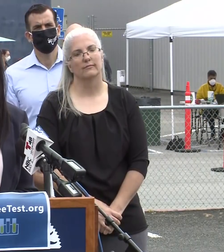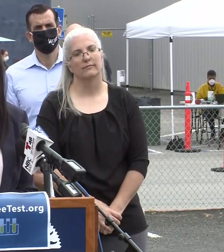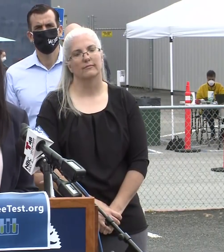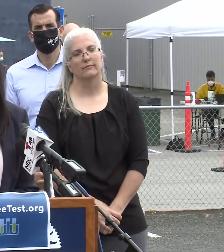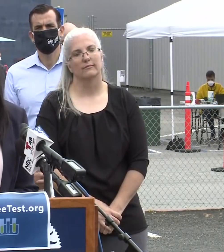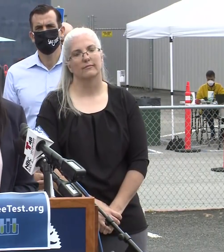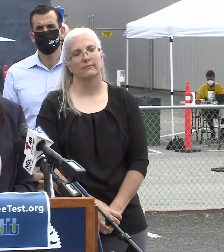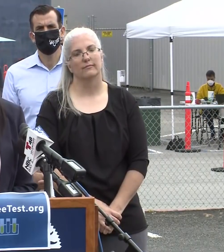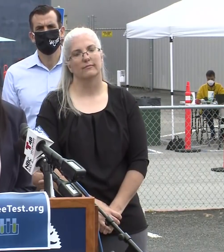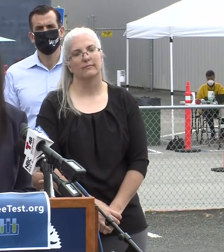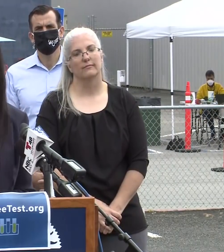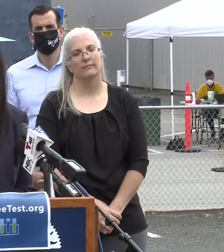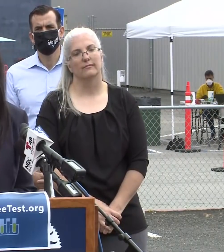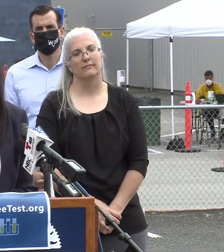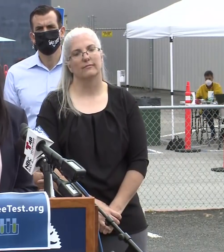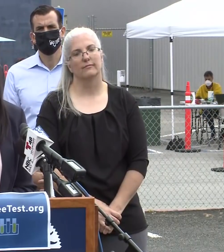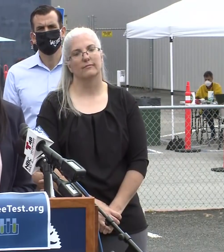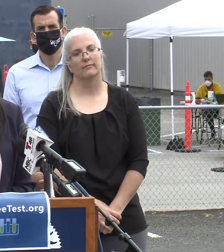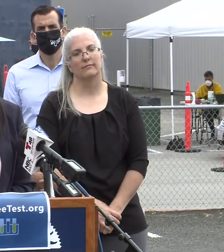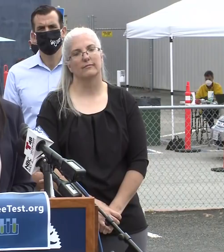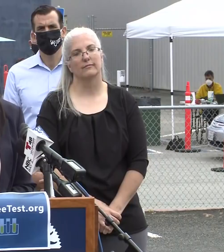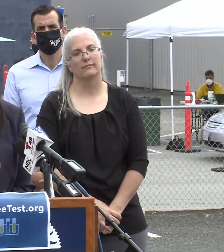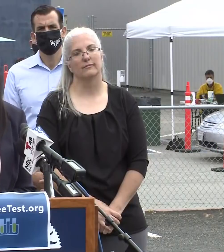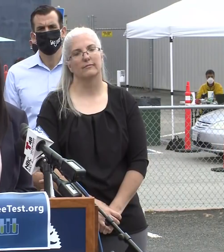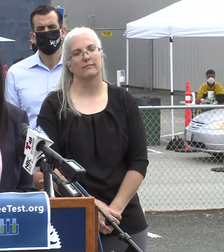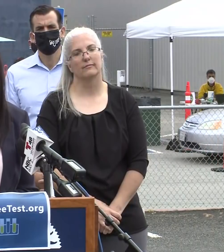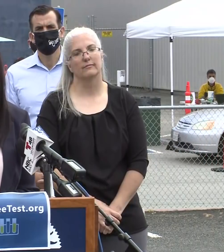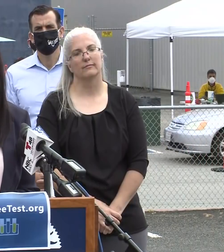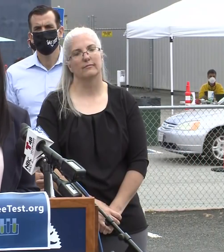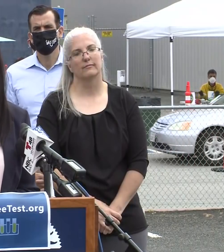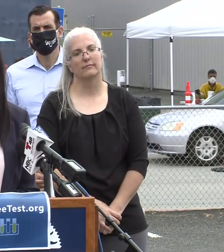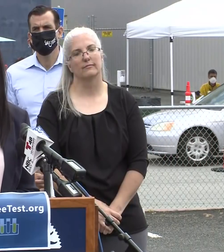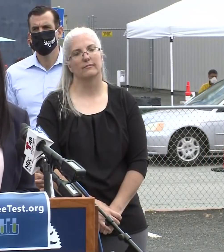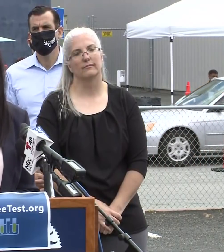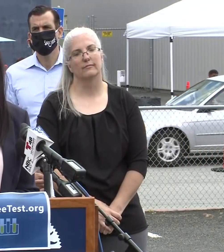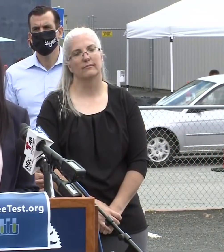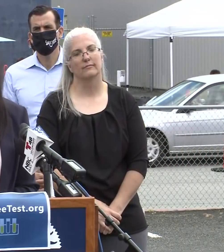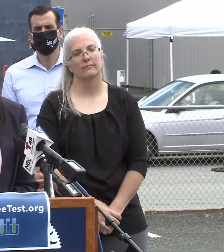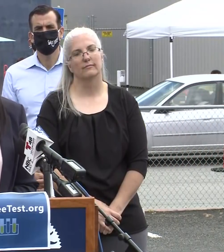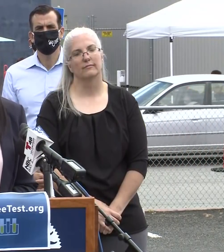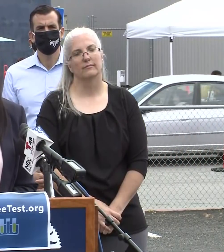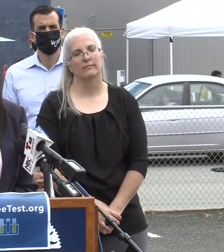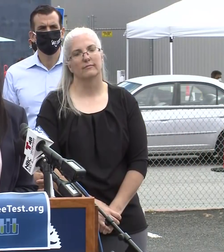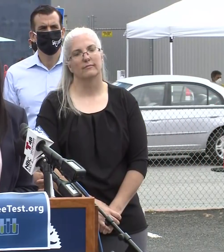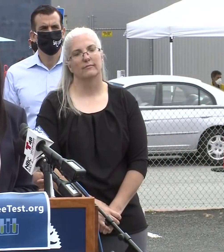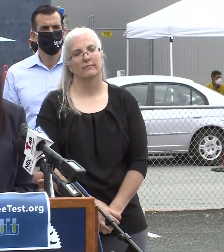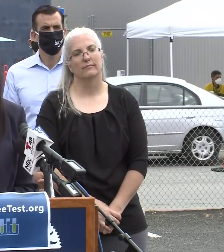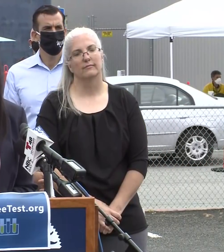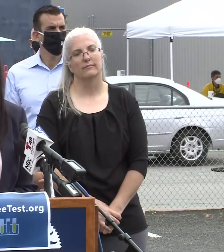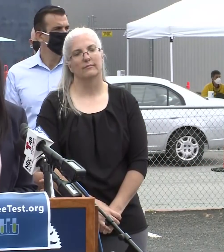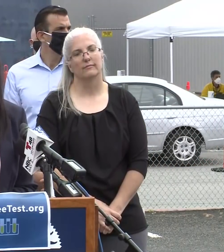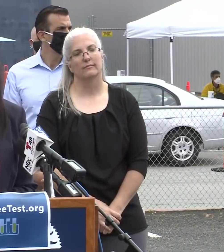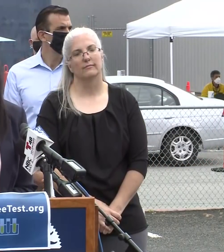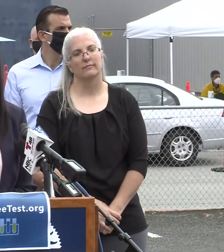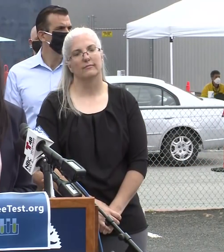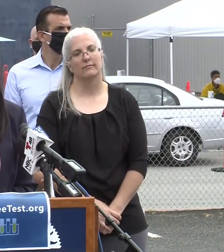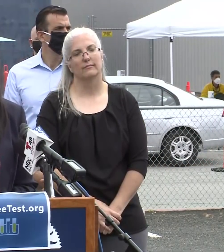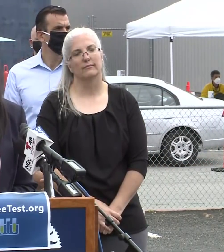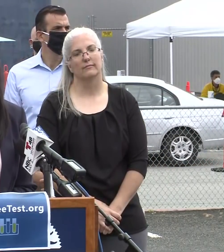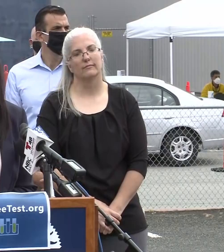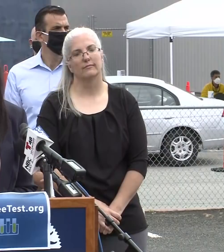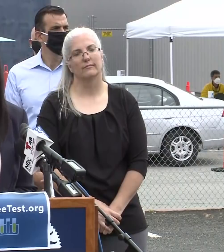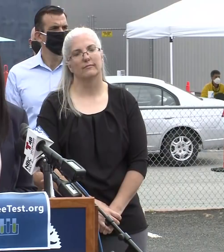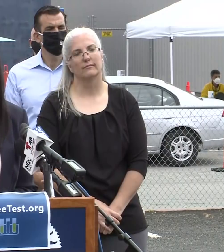se ha hecho con el fin de controlar el COVID-19 y el contagio. Este es un servicio totalmente